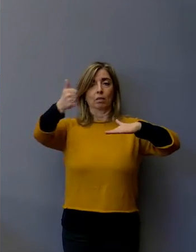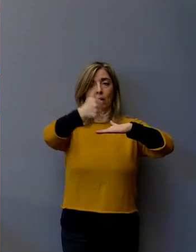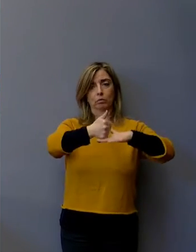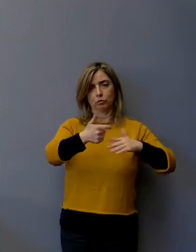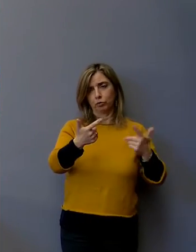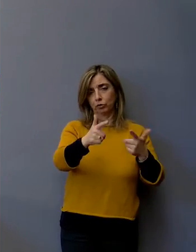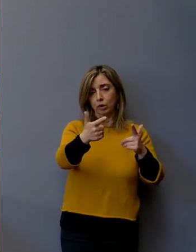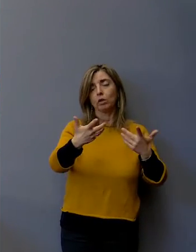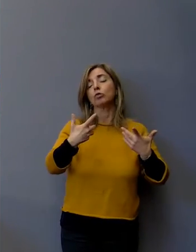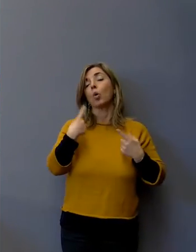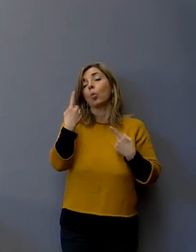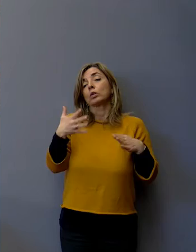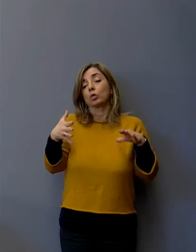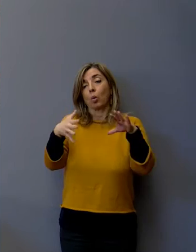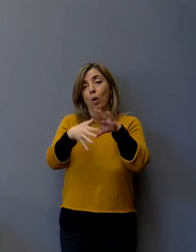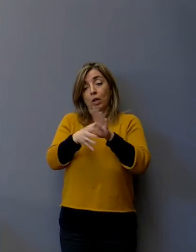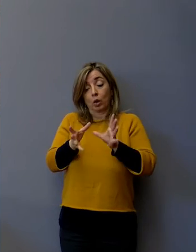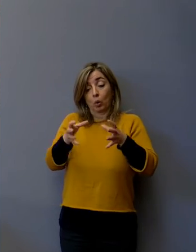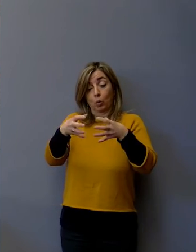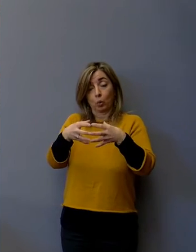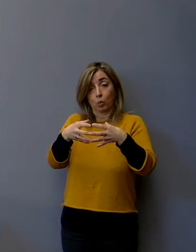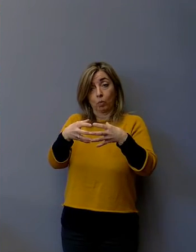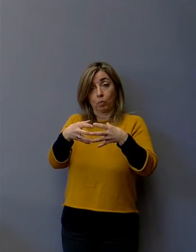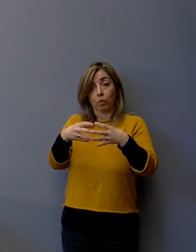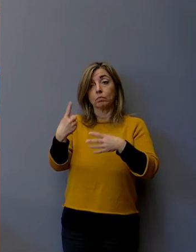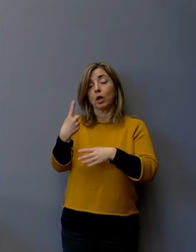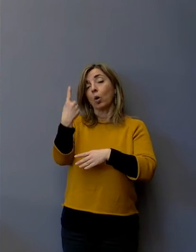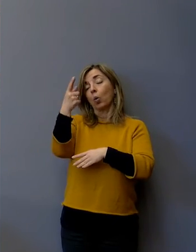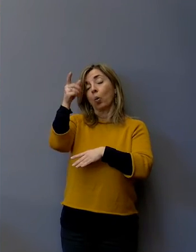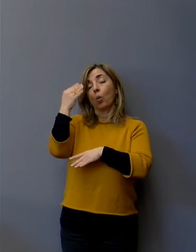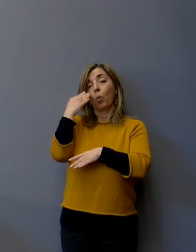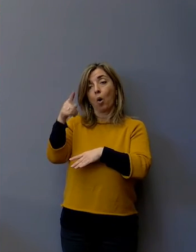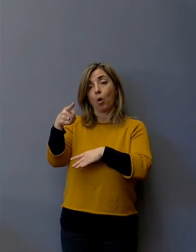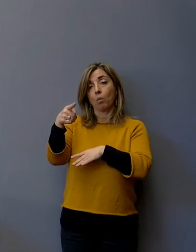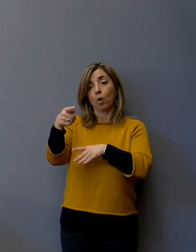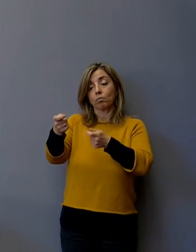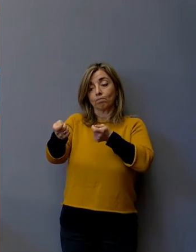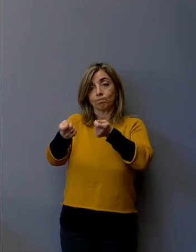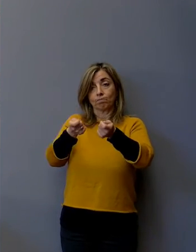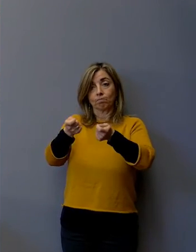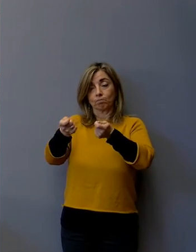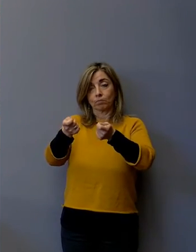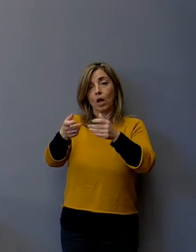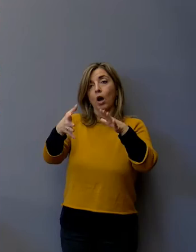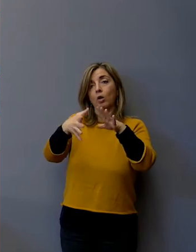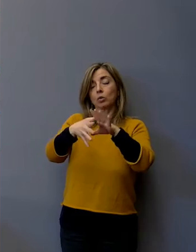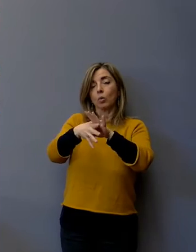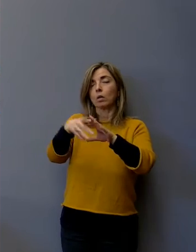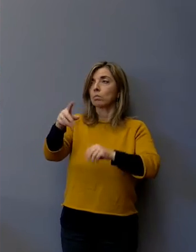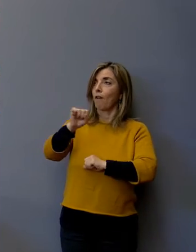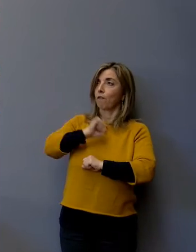ea guidata da un uomo a cui questa squadra guarda con rispetto fiducia e anche